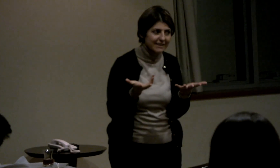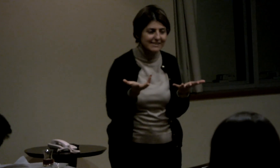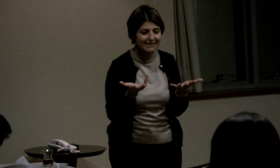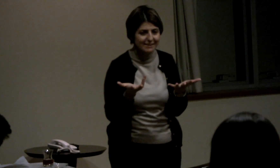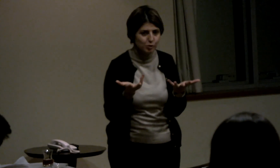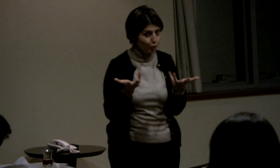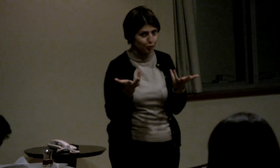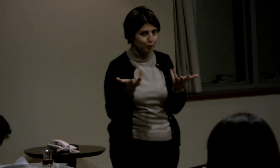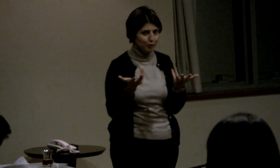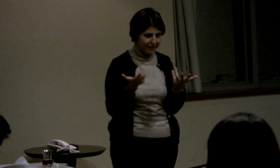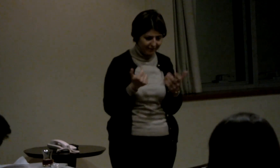hangisi? Sol. Evet.